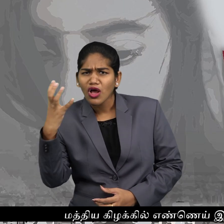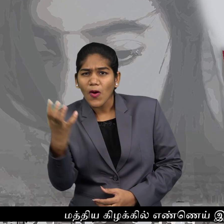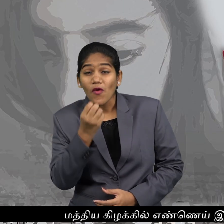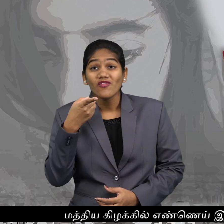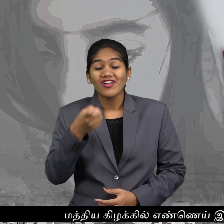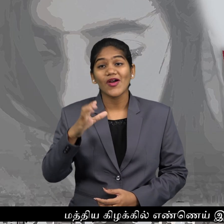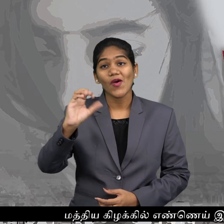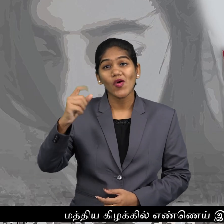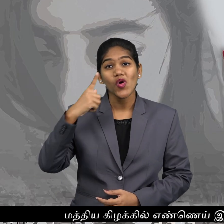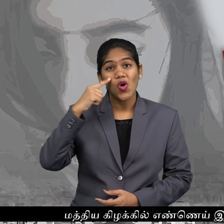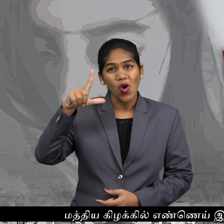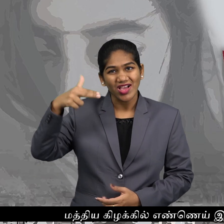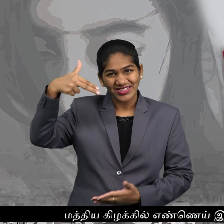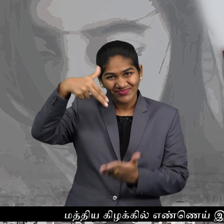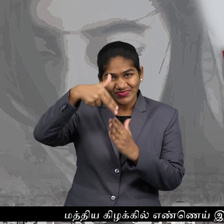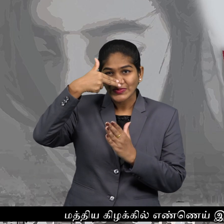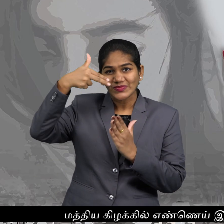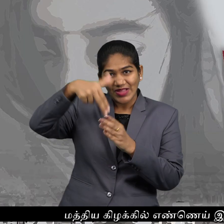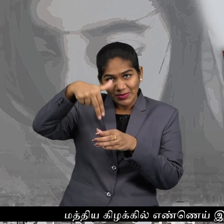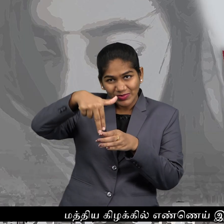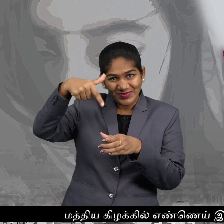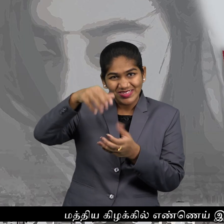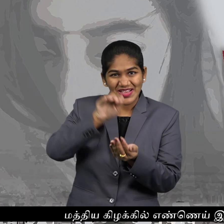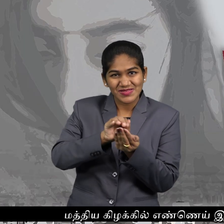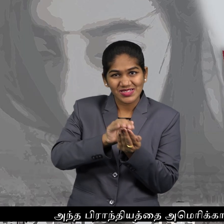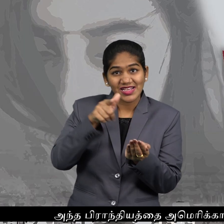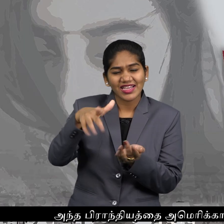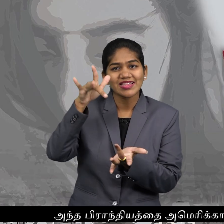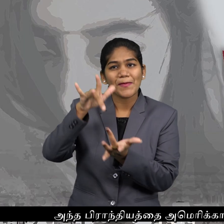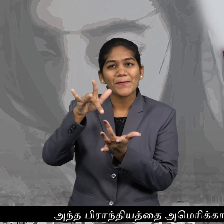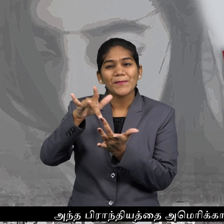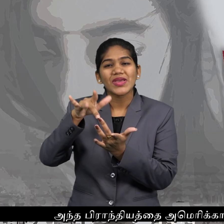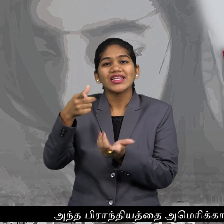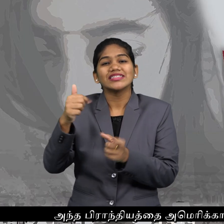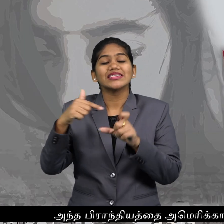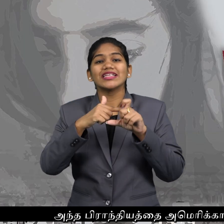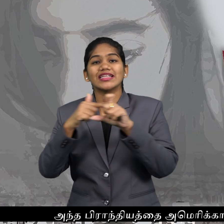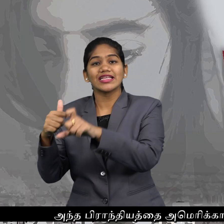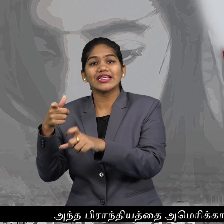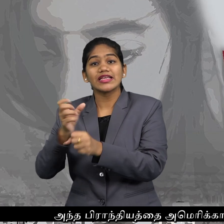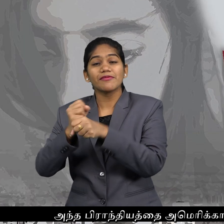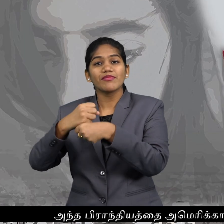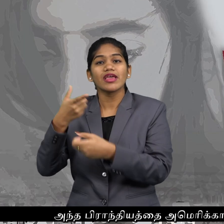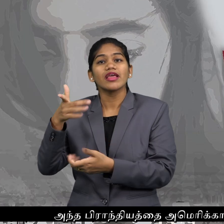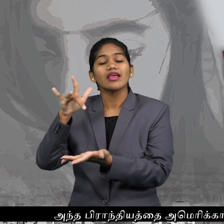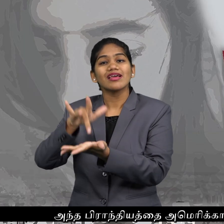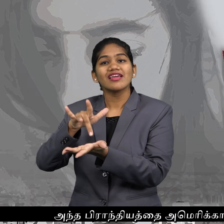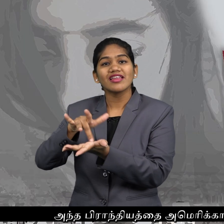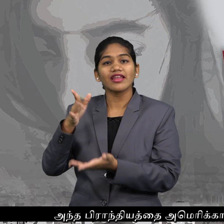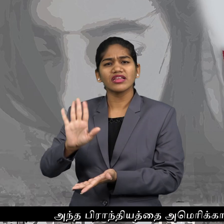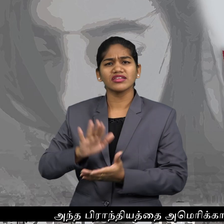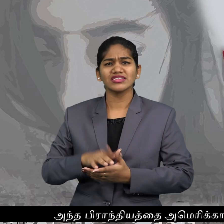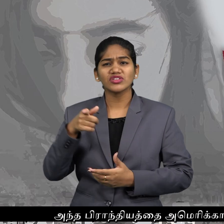மத்திய கிழக்கில் எண்ணெய் இருப்புகள் கண்டுபிடிக்கப்பட்டது. அந்த பிராந்தியத்தை அமெரிக்காவிற்கும்